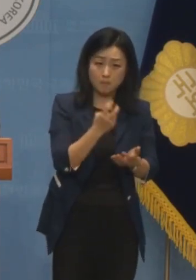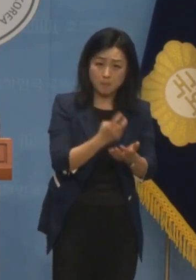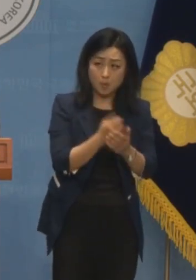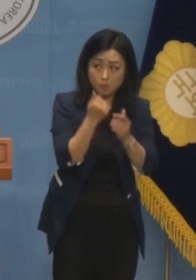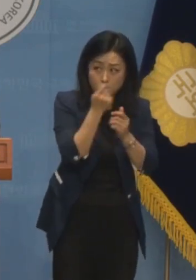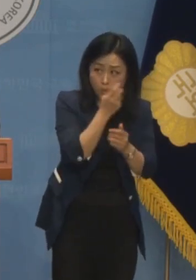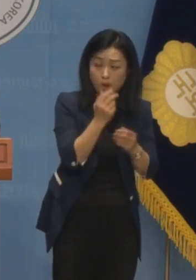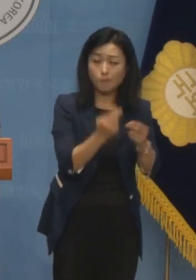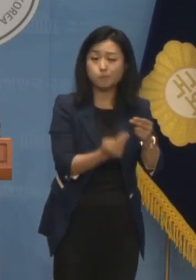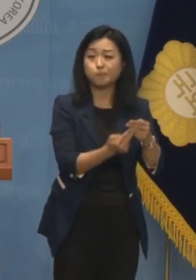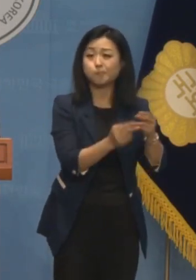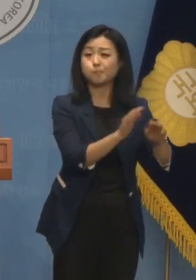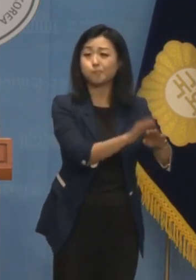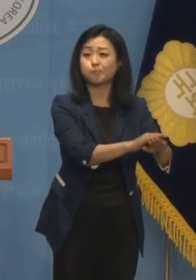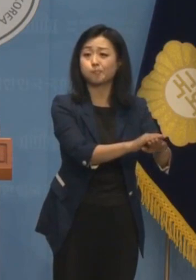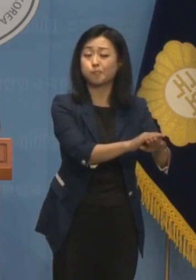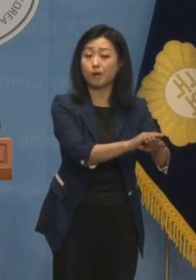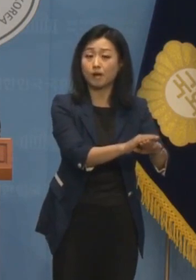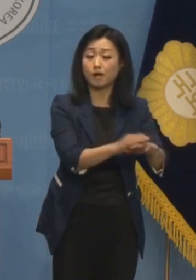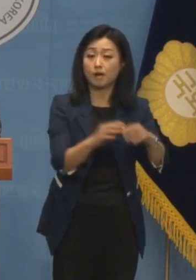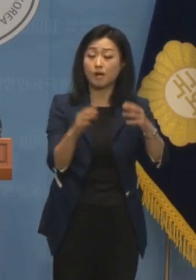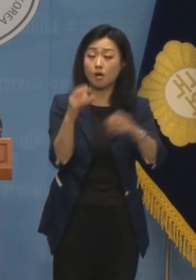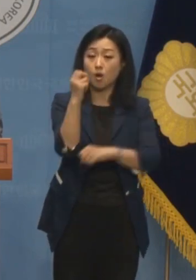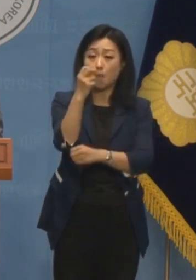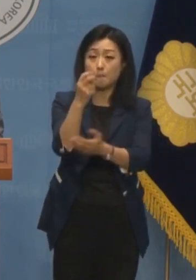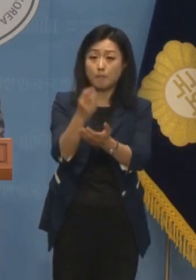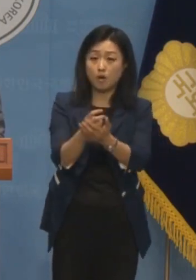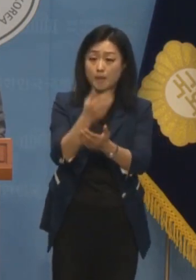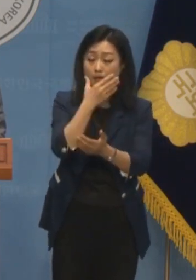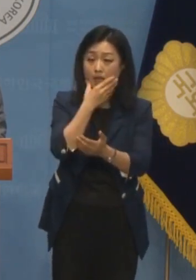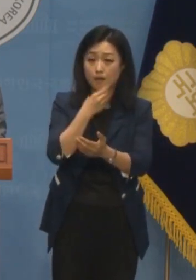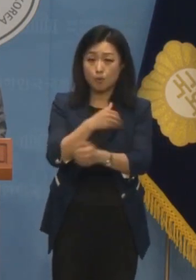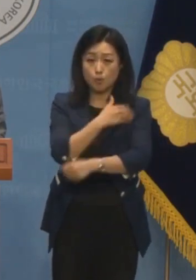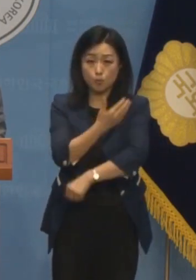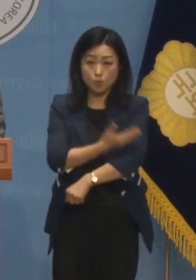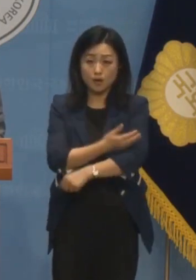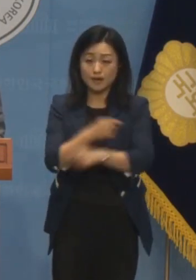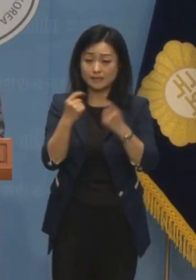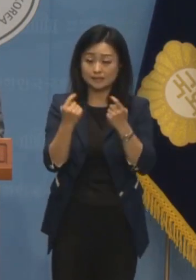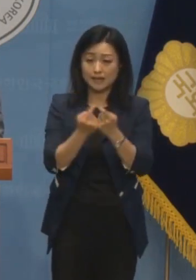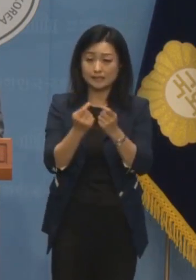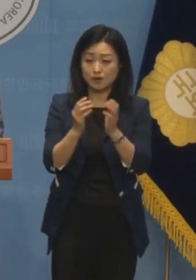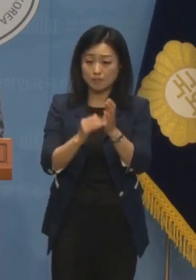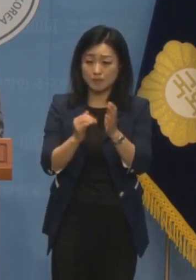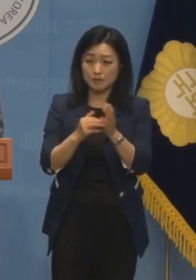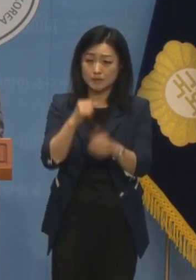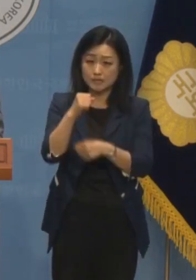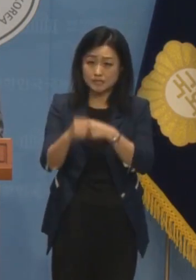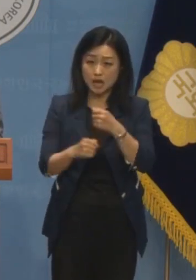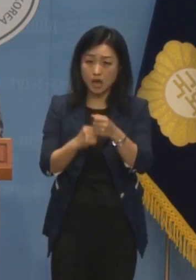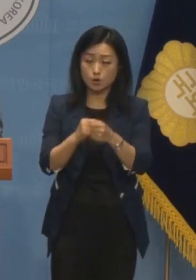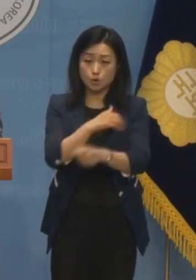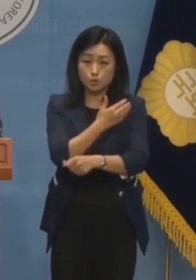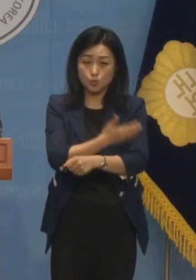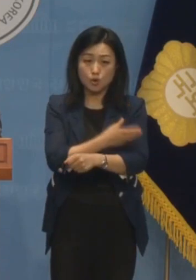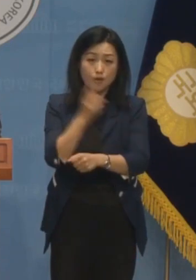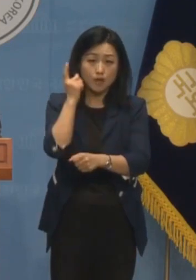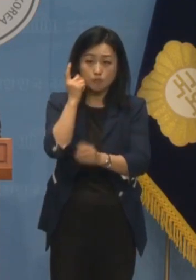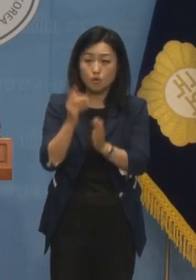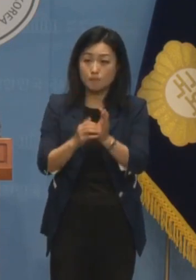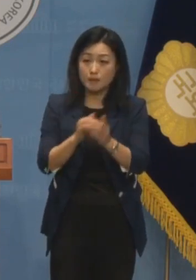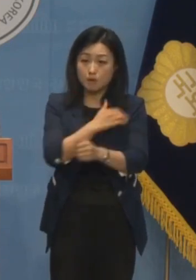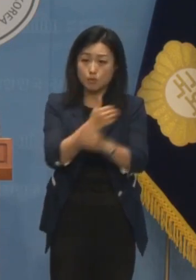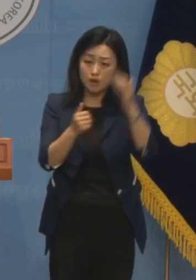피해 보관하면서 헌법에서 보장하는 행복추구권, 사생활의 비밀과 자유, 통신의 비밀